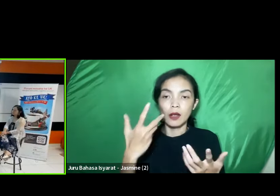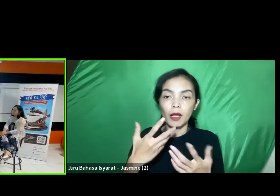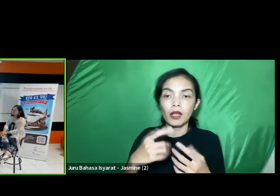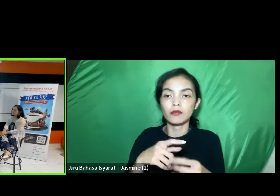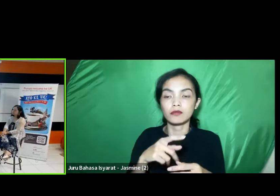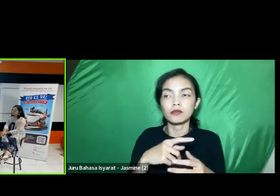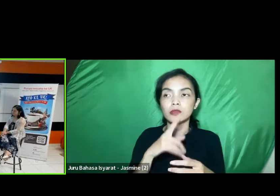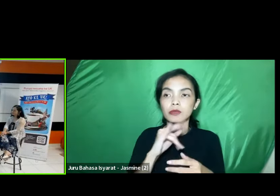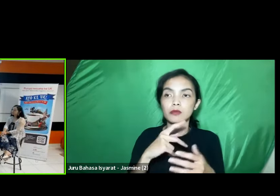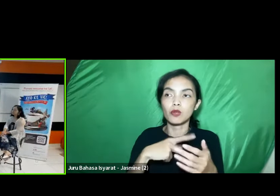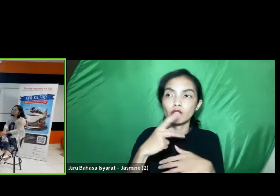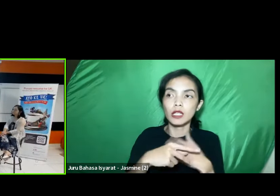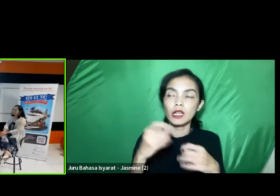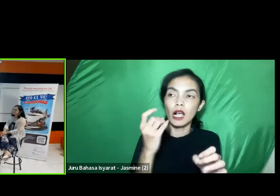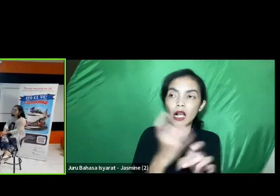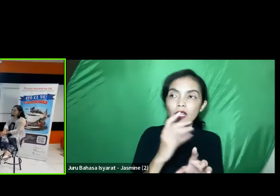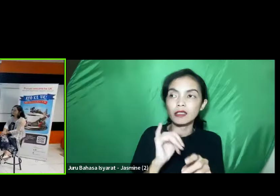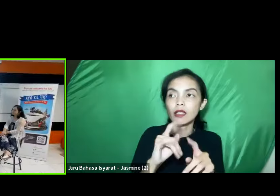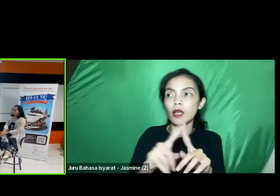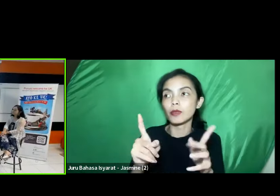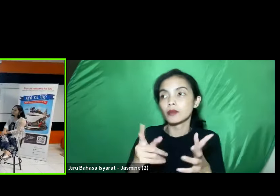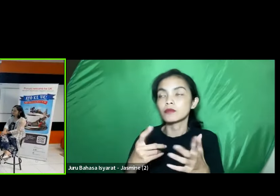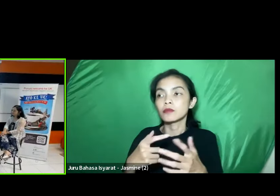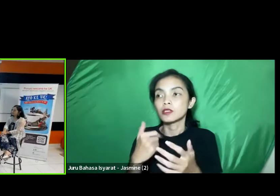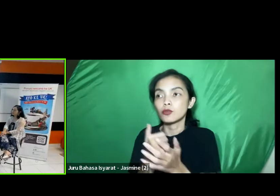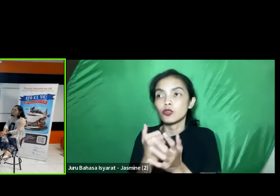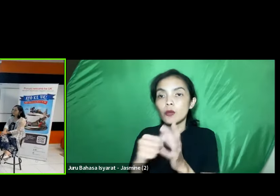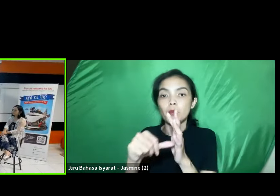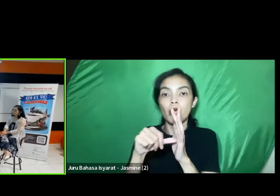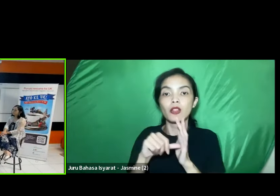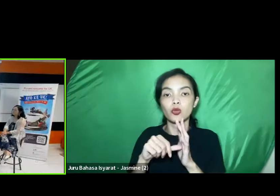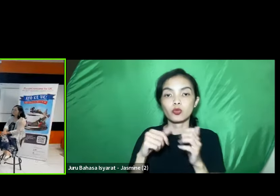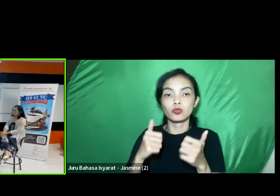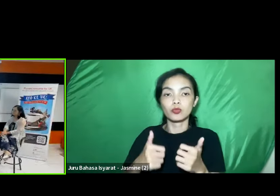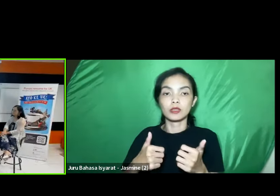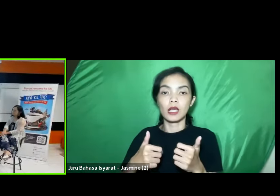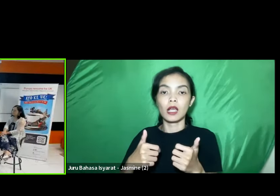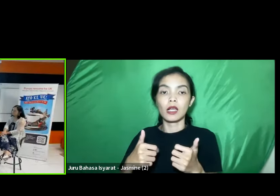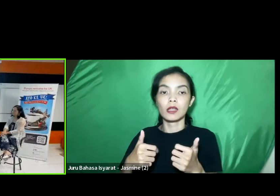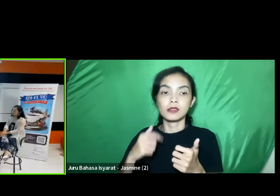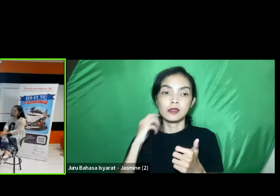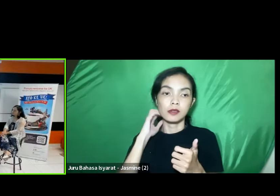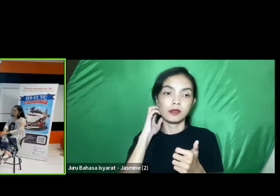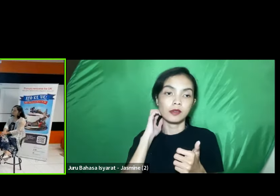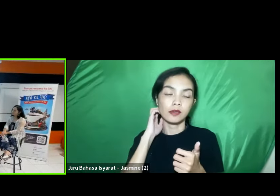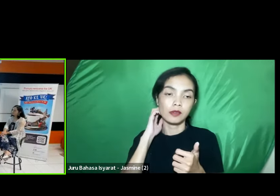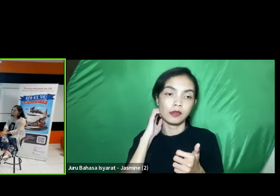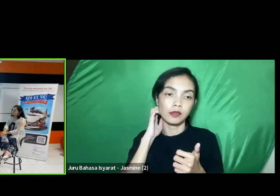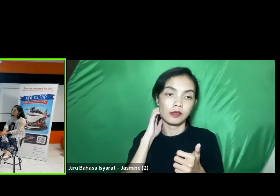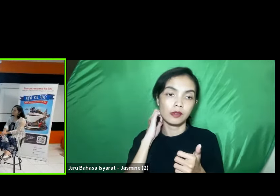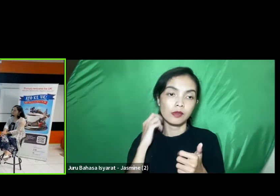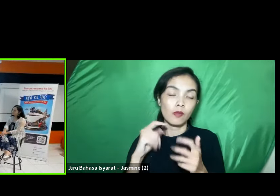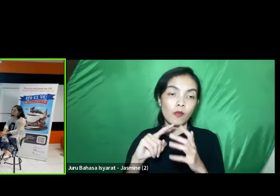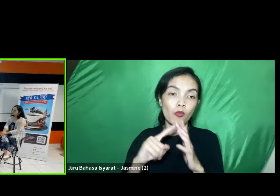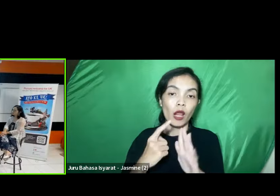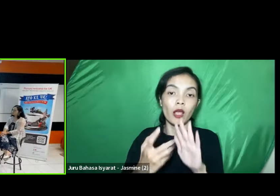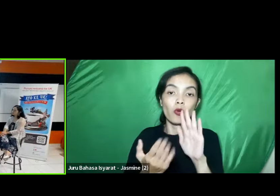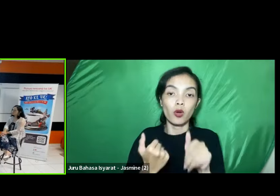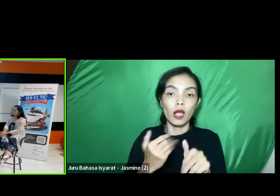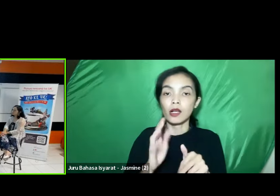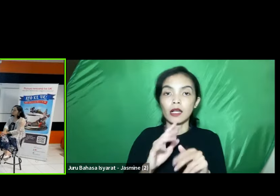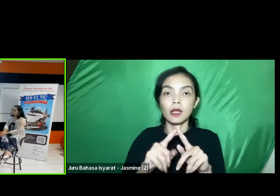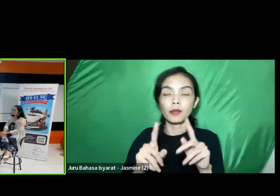gagal however I found it that it actually help me to apa ya not restart tapi kayak menjadi